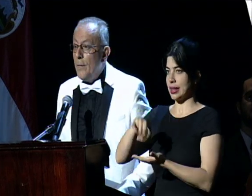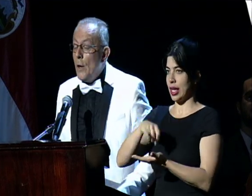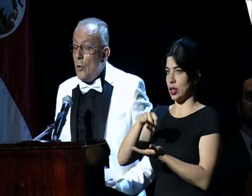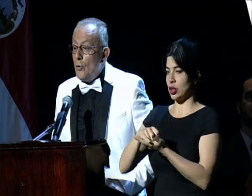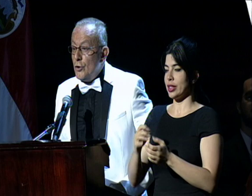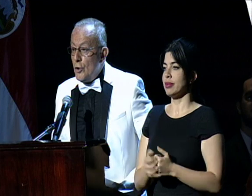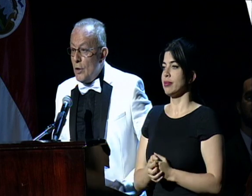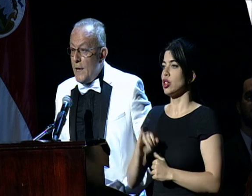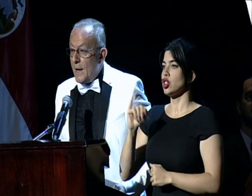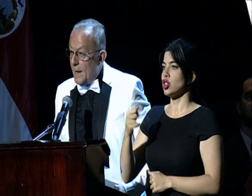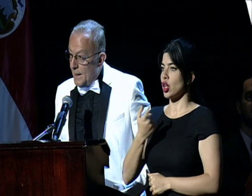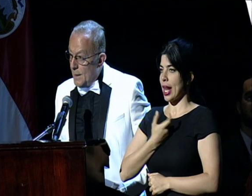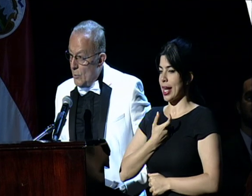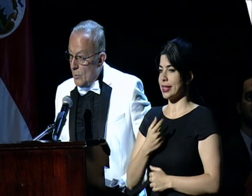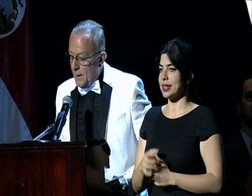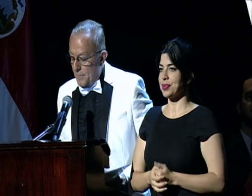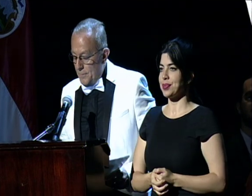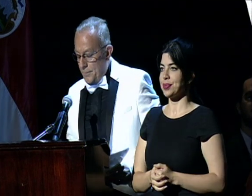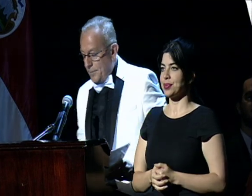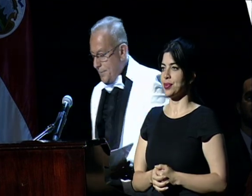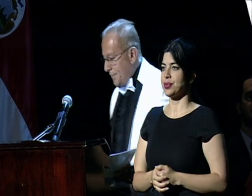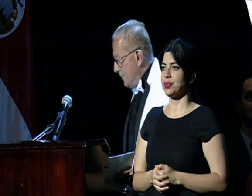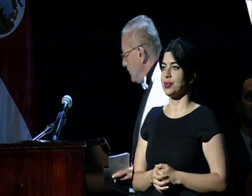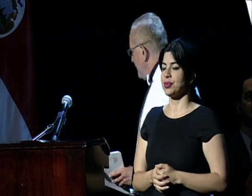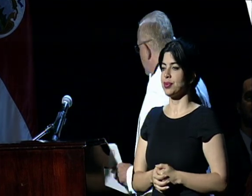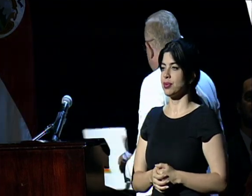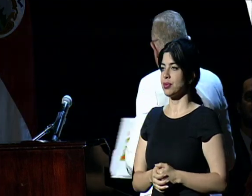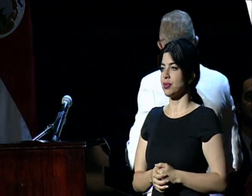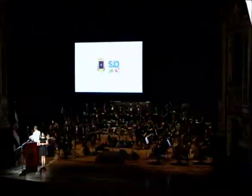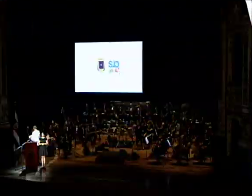José, don Johnny Araya Monge.